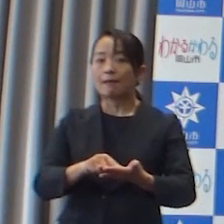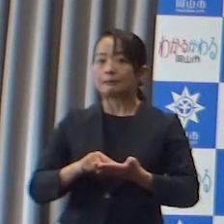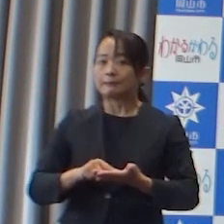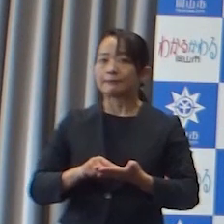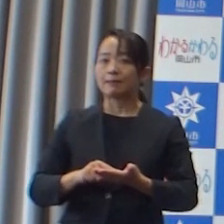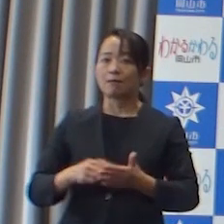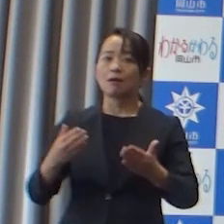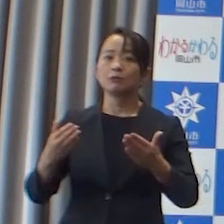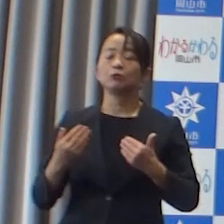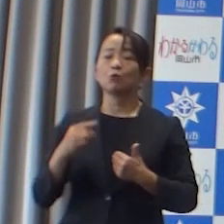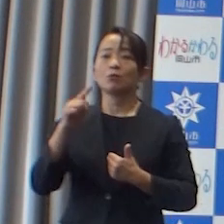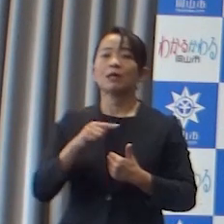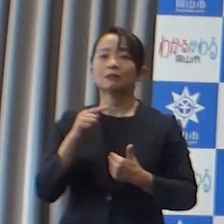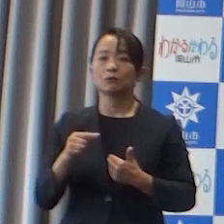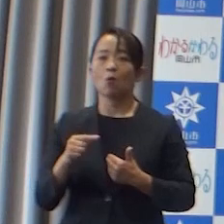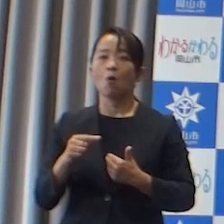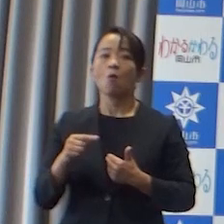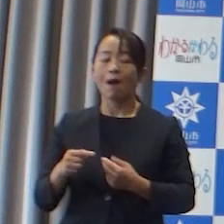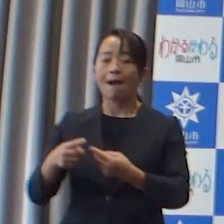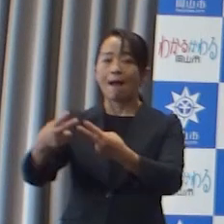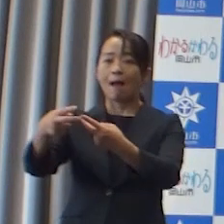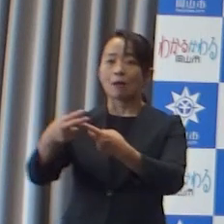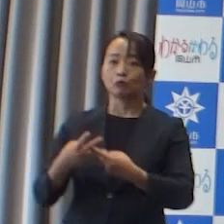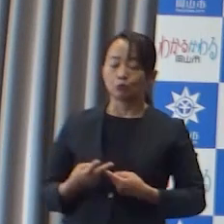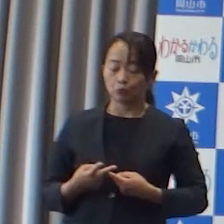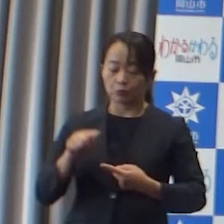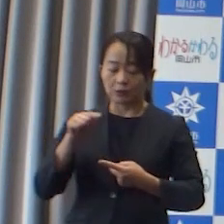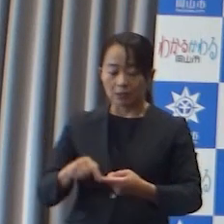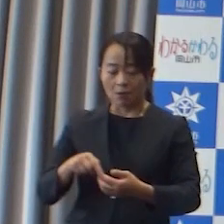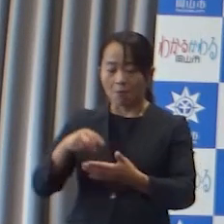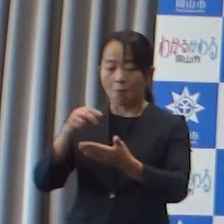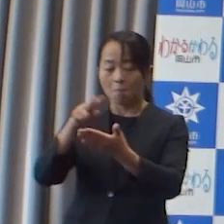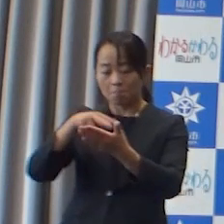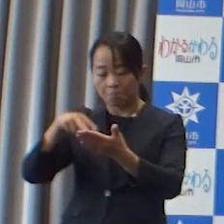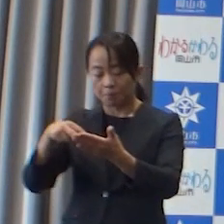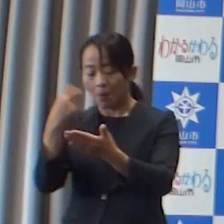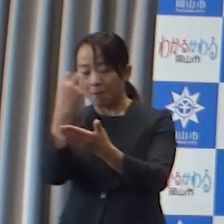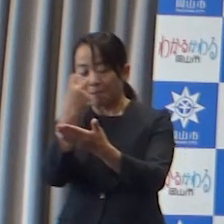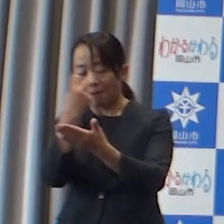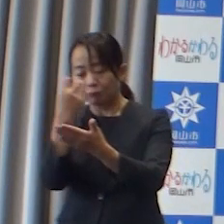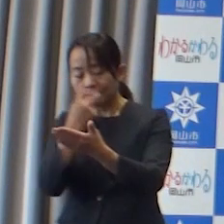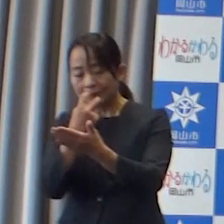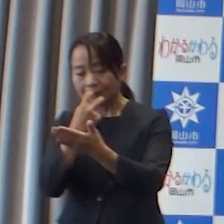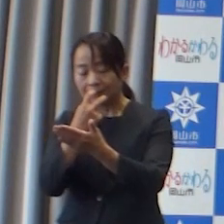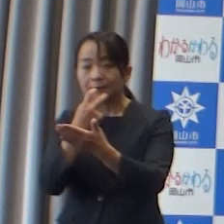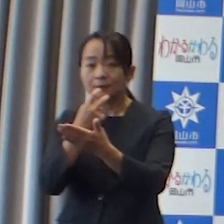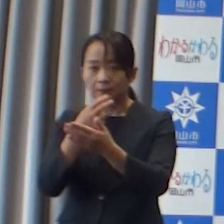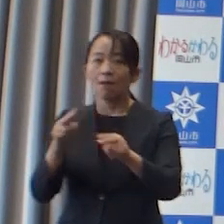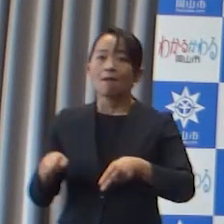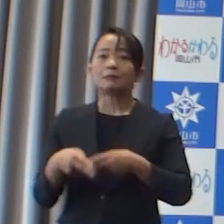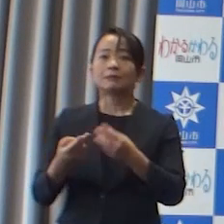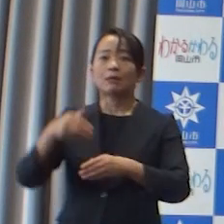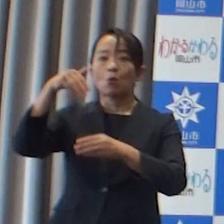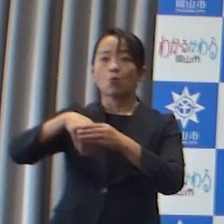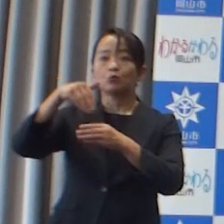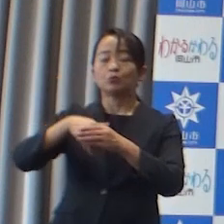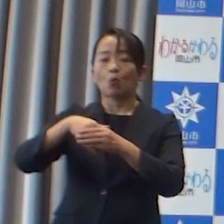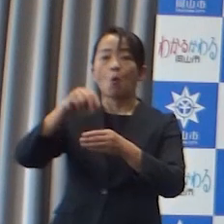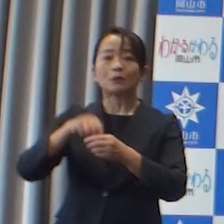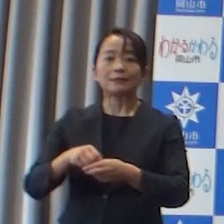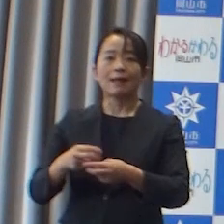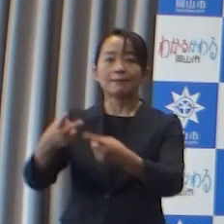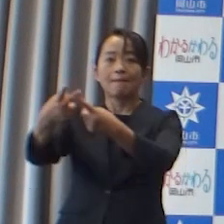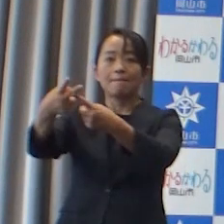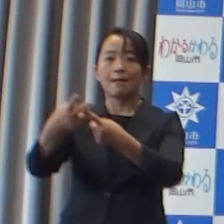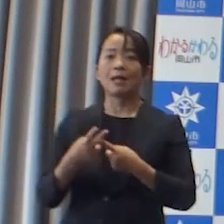方については届いた通知に必要事項を確認記入の上返信を封筒で返信